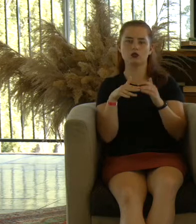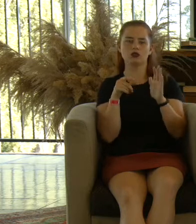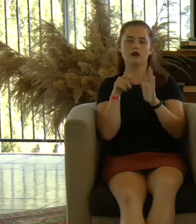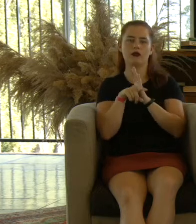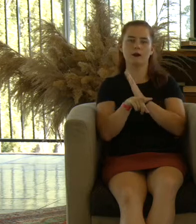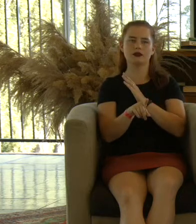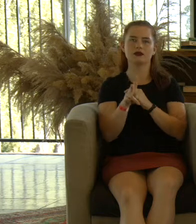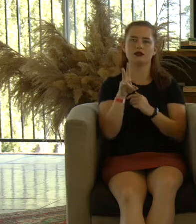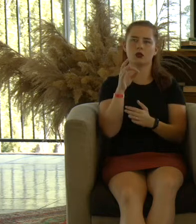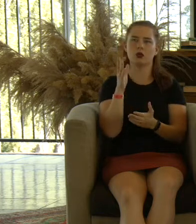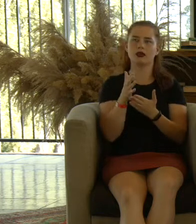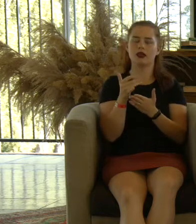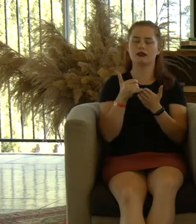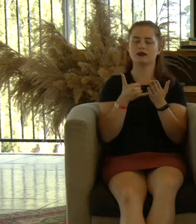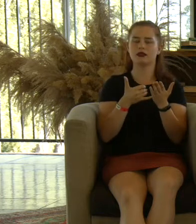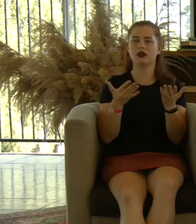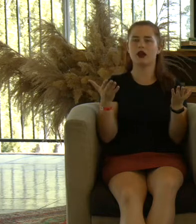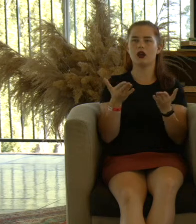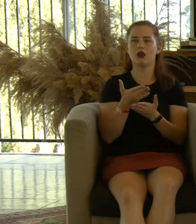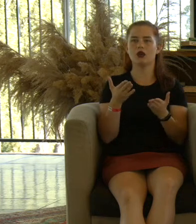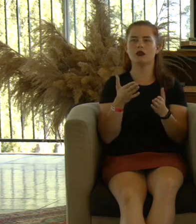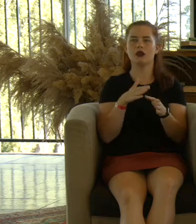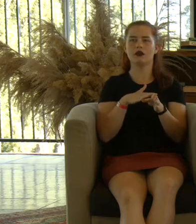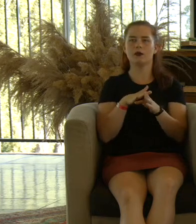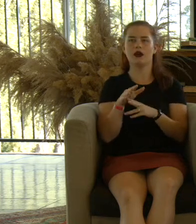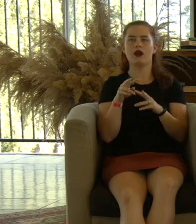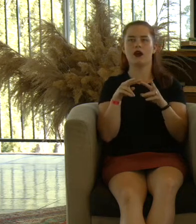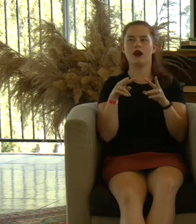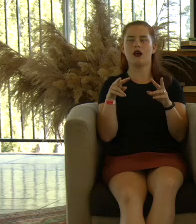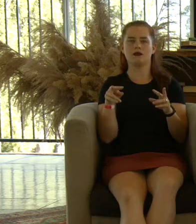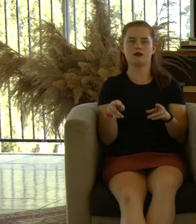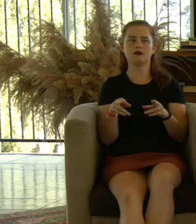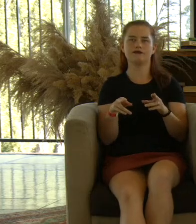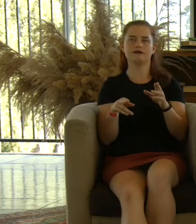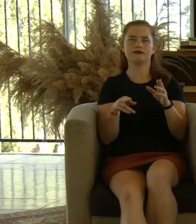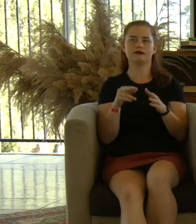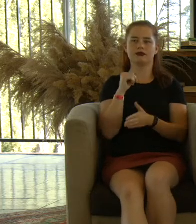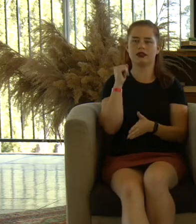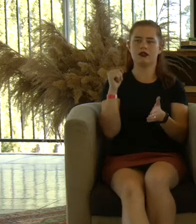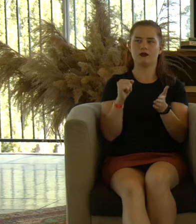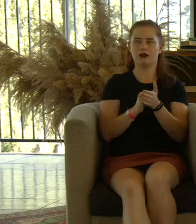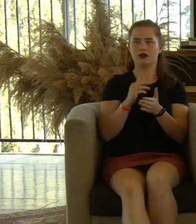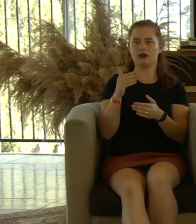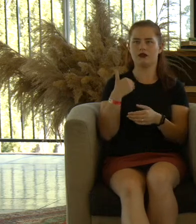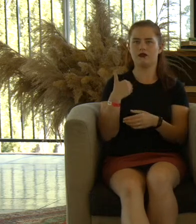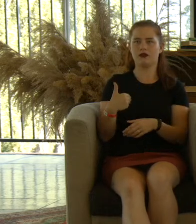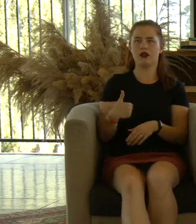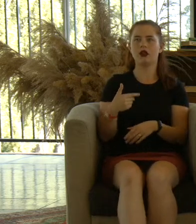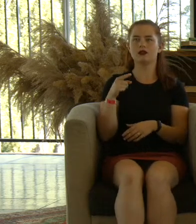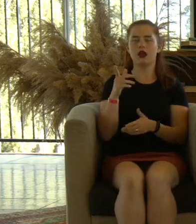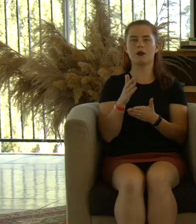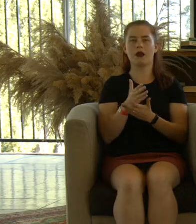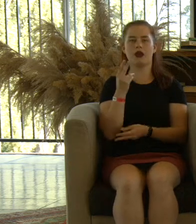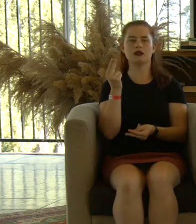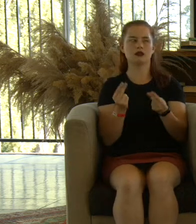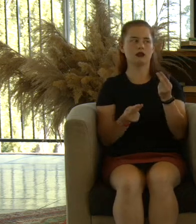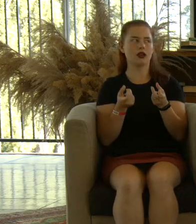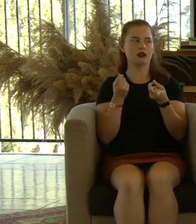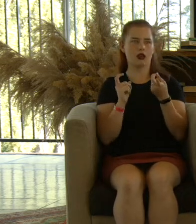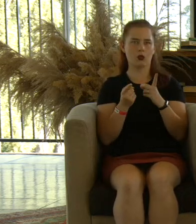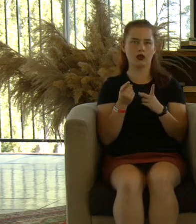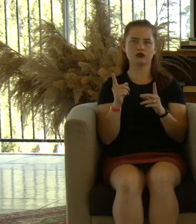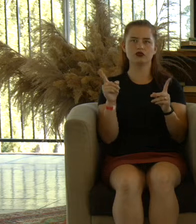Но есть вина, которые проходят по классификации там, биодинамических вин, сертификат Диметр во Франции, там есть игристые. А натуралисты